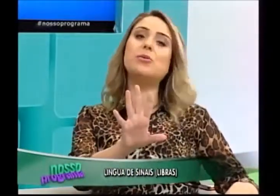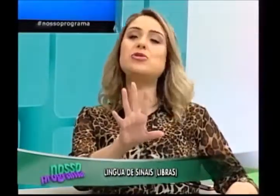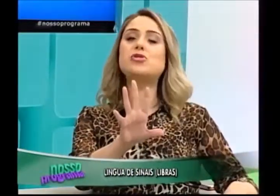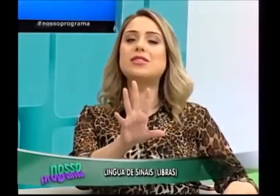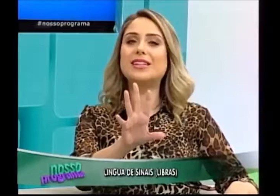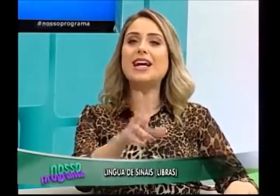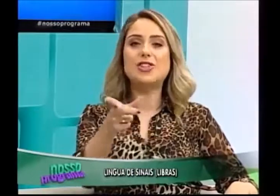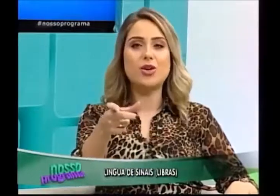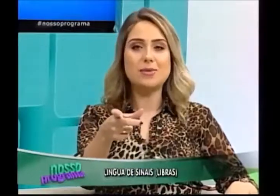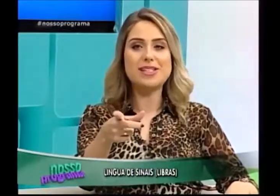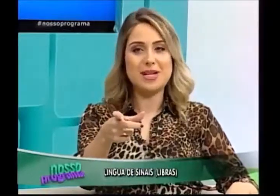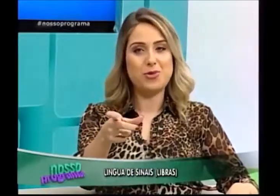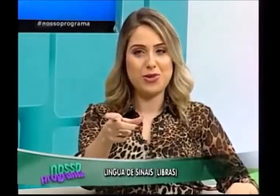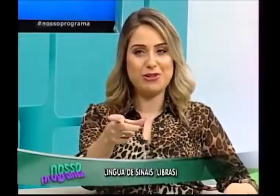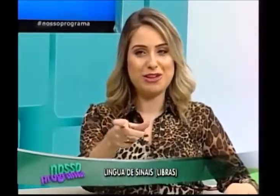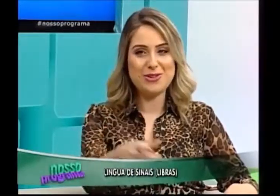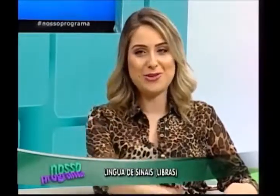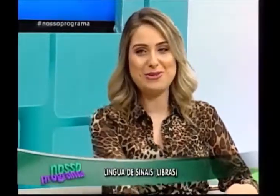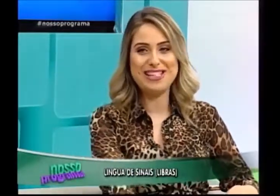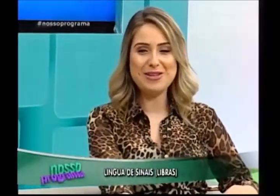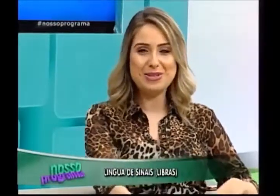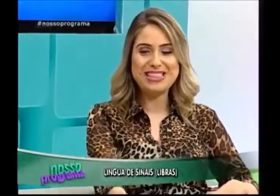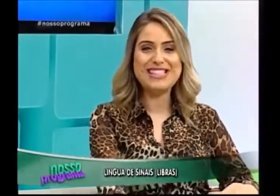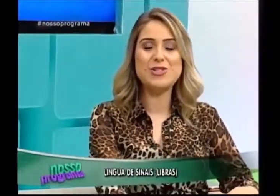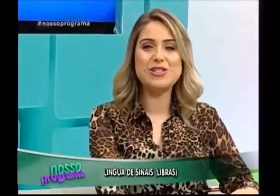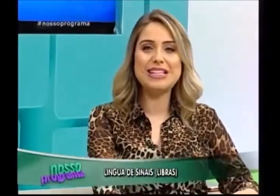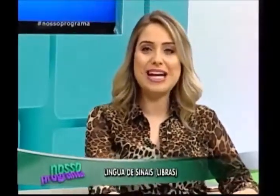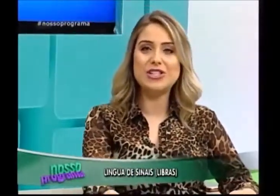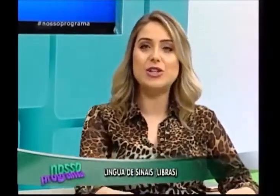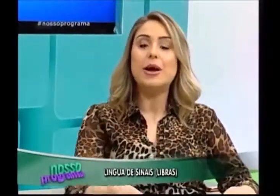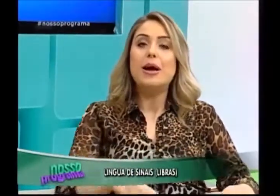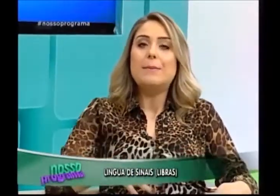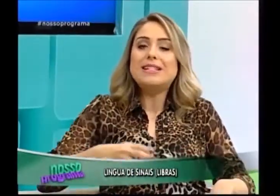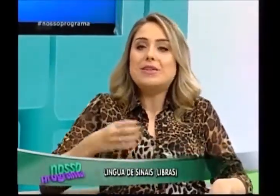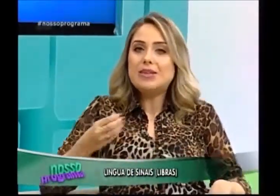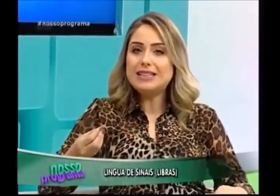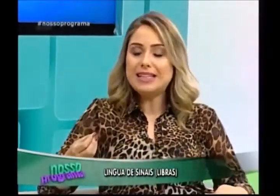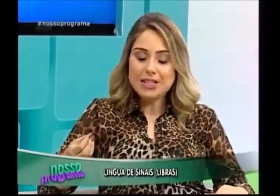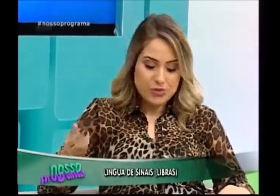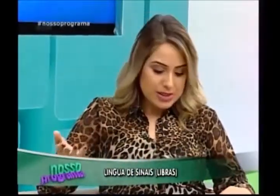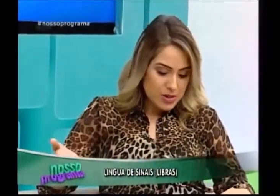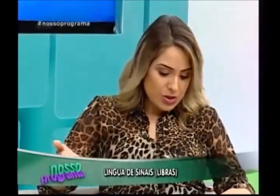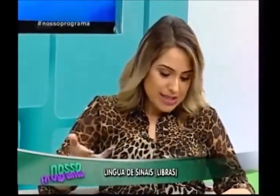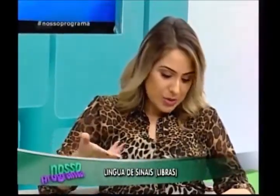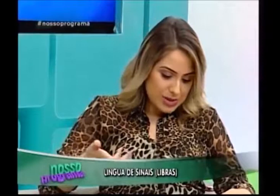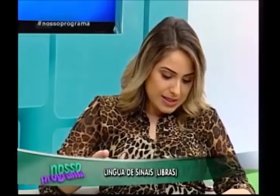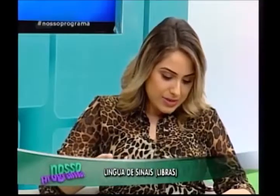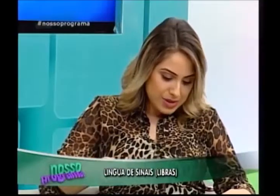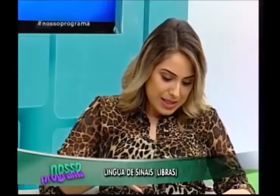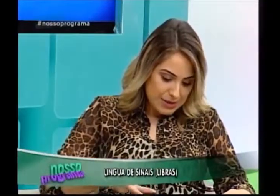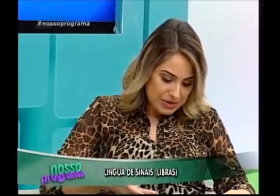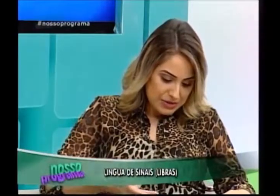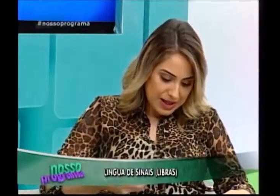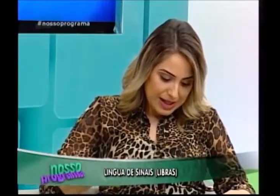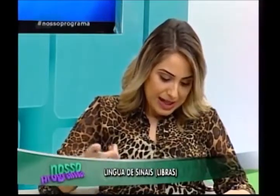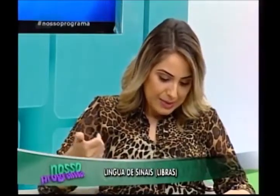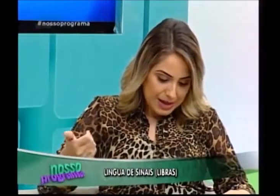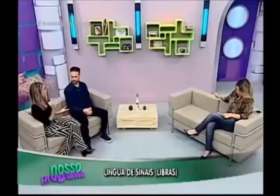âmbito sociedade agora, mas daqui a pouco eu quero falar sobre a importância da sociedade. Mas eu quero entender de vocês dois, aí eu não sei se você prefere falar, Mari,